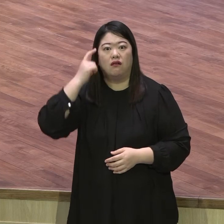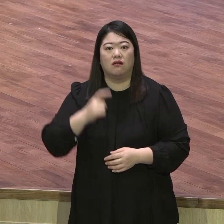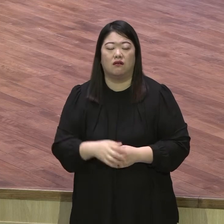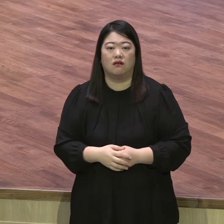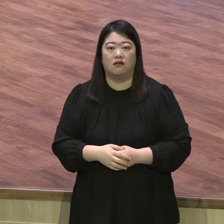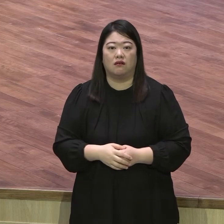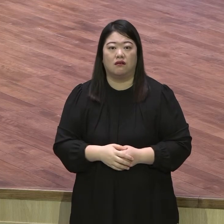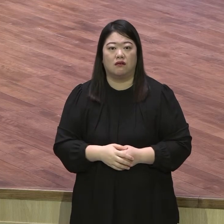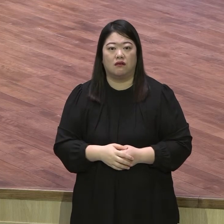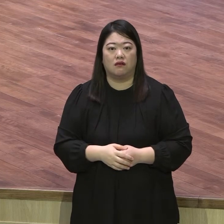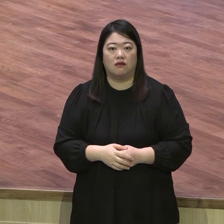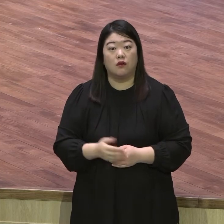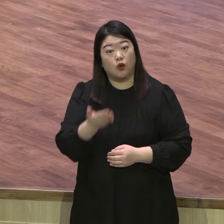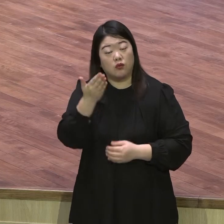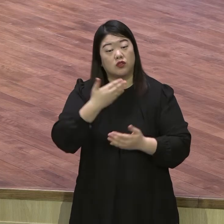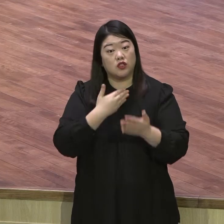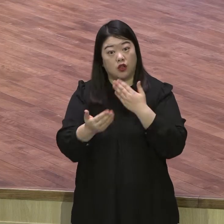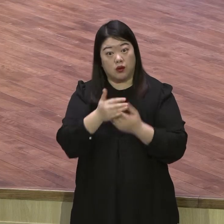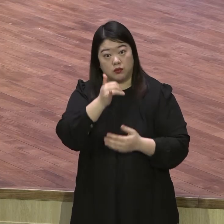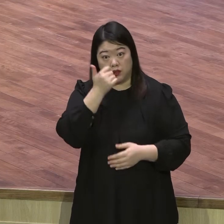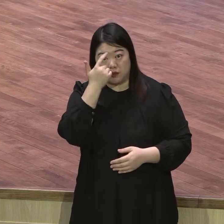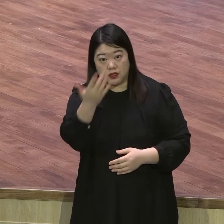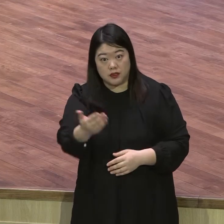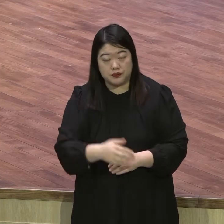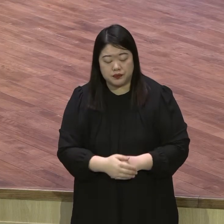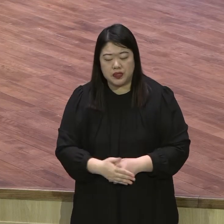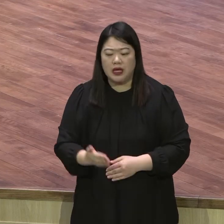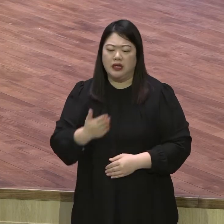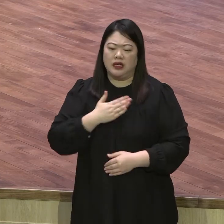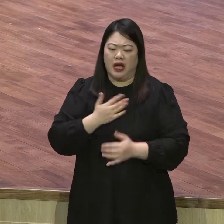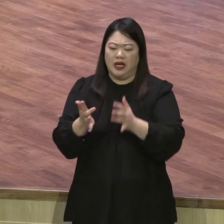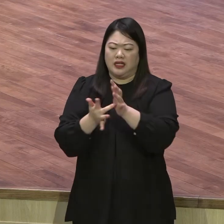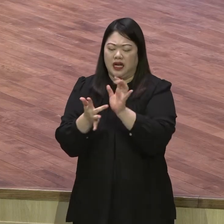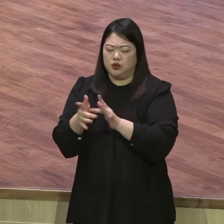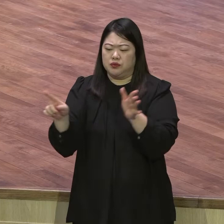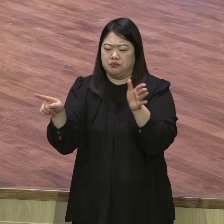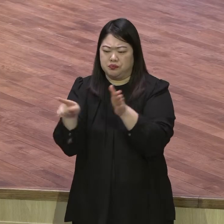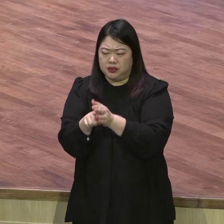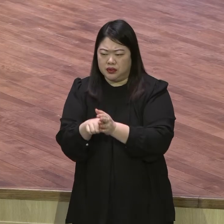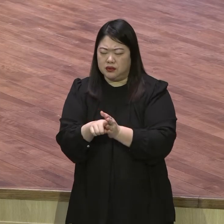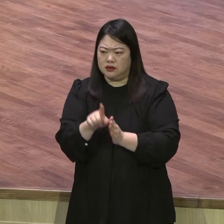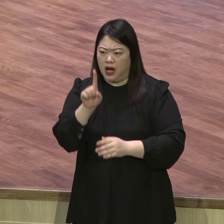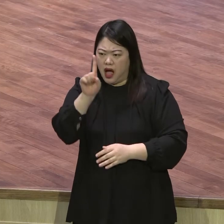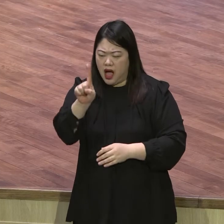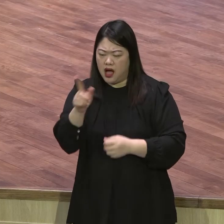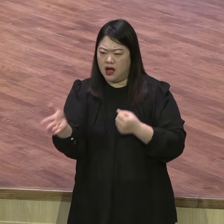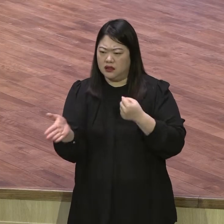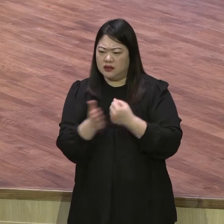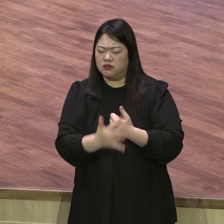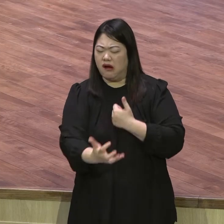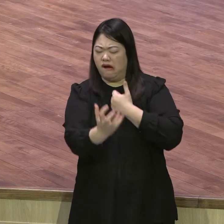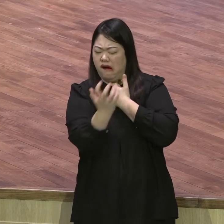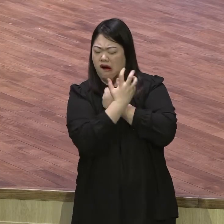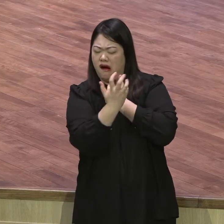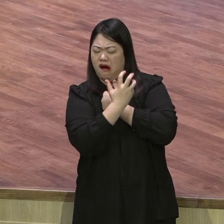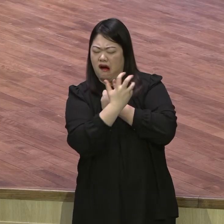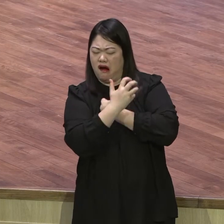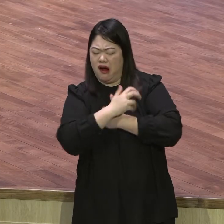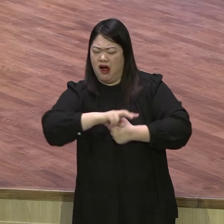여러분 이런 경험 있습니까? 내가 예수 믿는 것 때문에 핍박받고 조롱받을 때 도리어 마음속에 기쁨이 나온 적